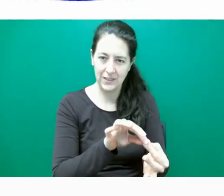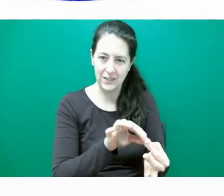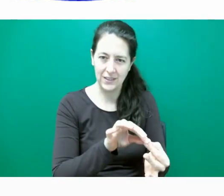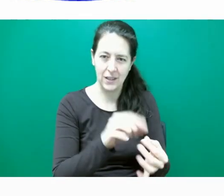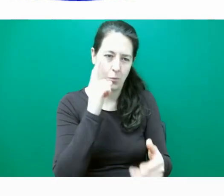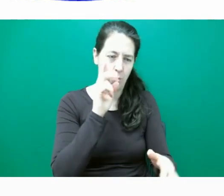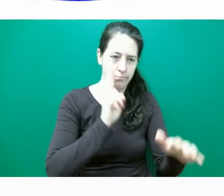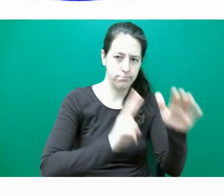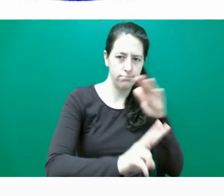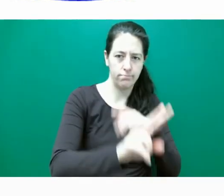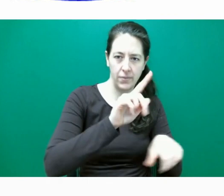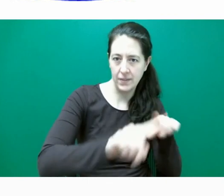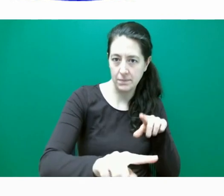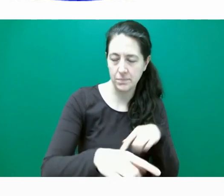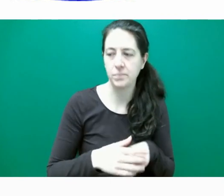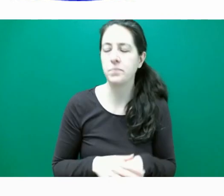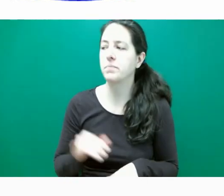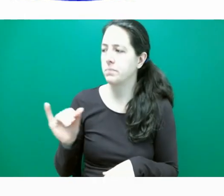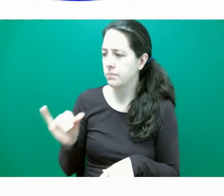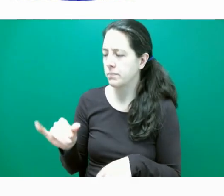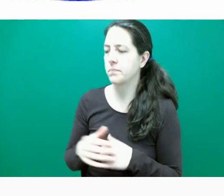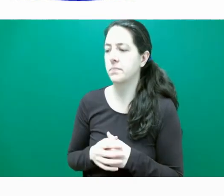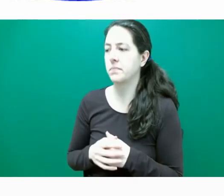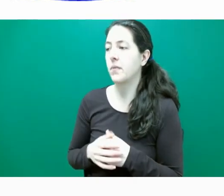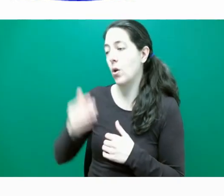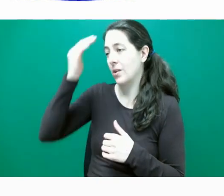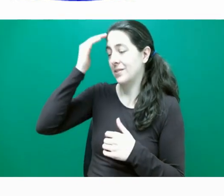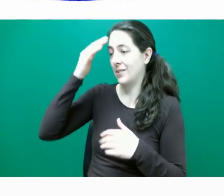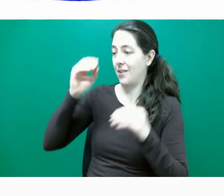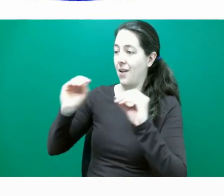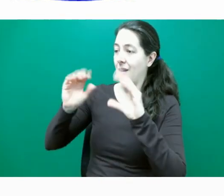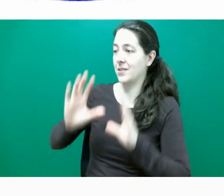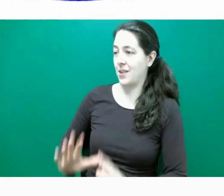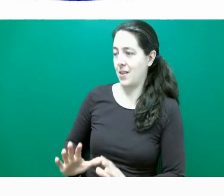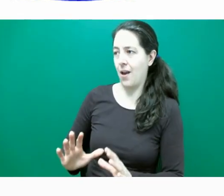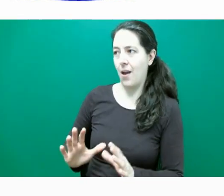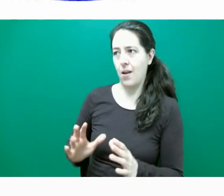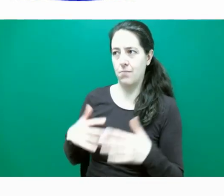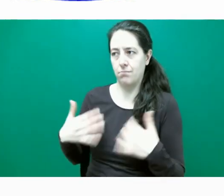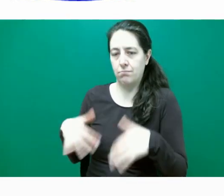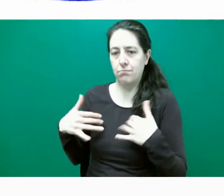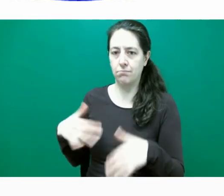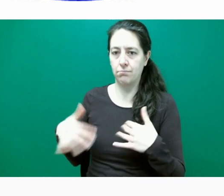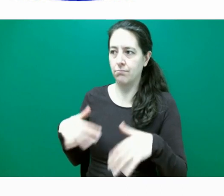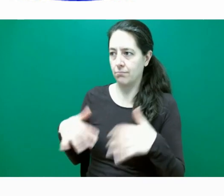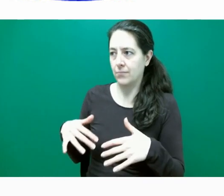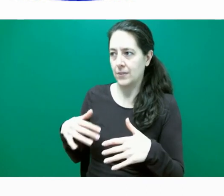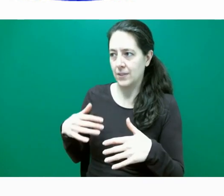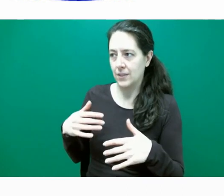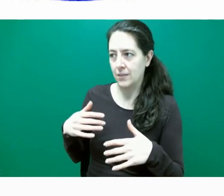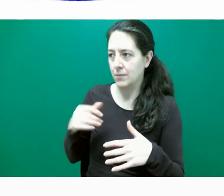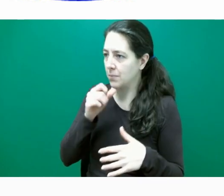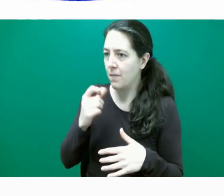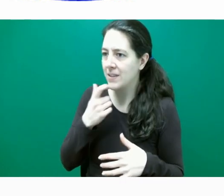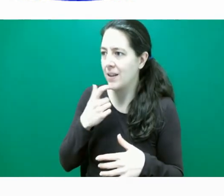notamment. Mmh. On sait que, bon, être enseignant, c'est quelque chose, même avec des élèves dans